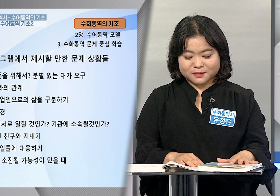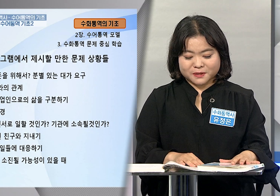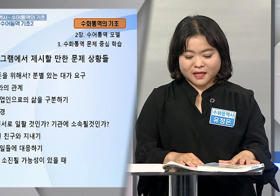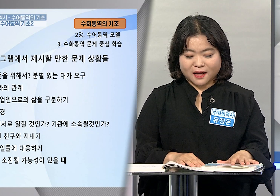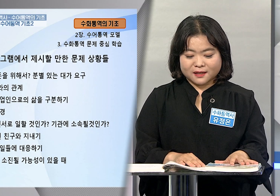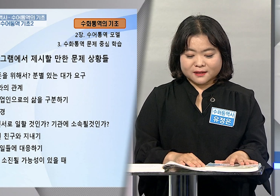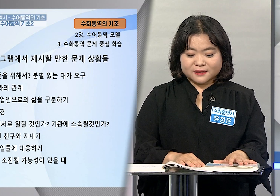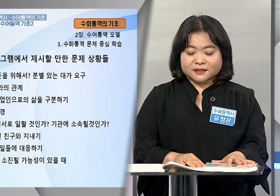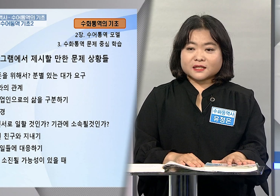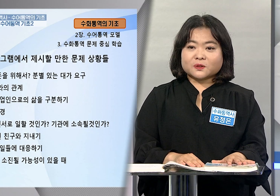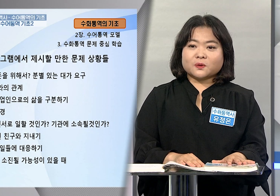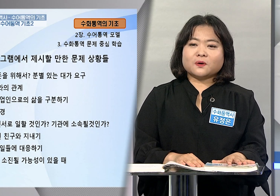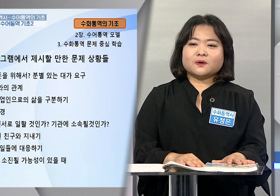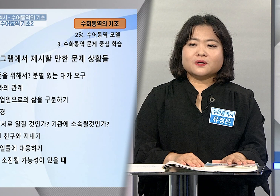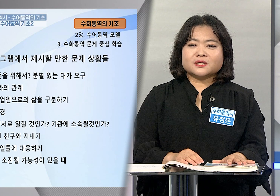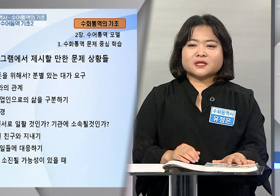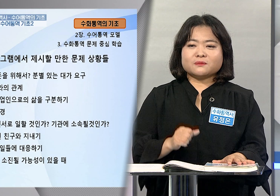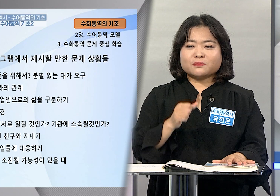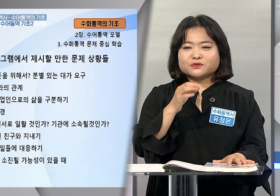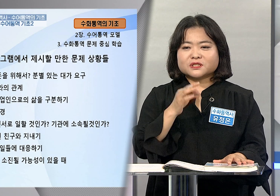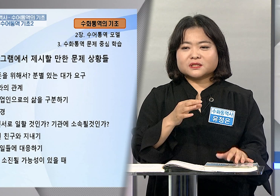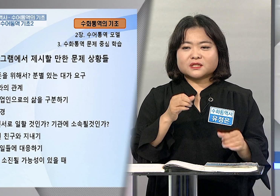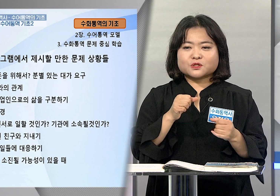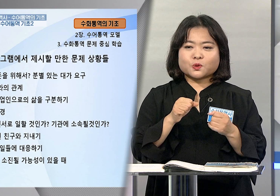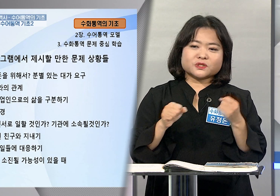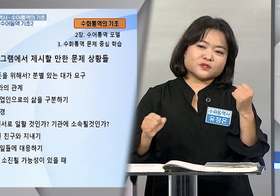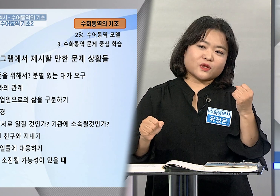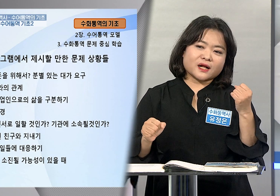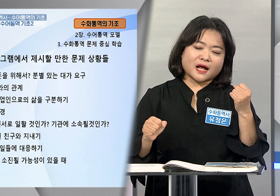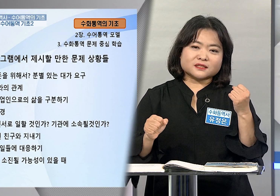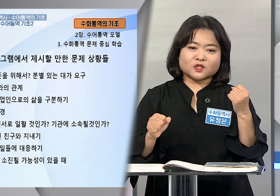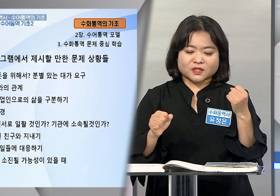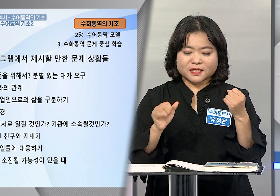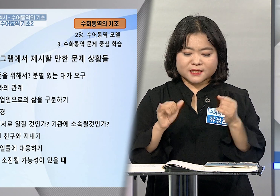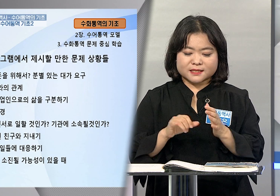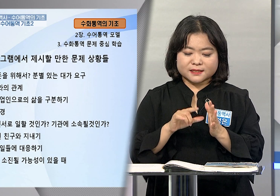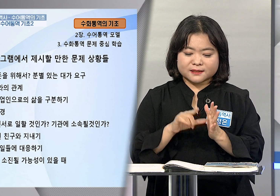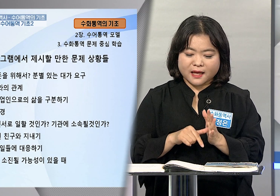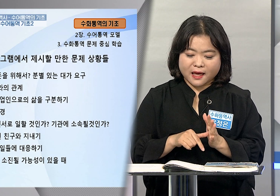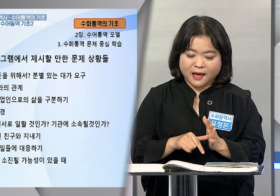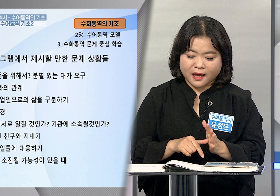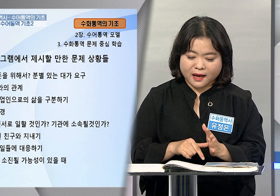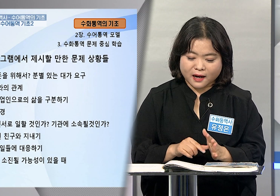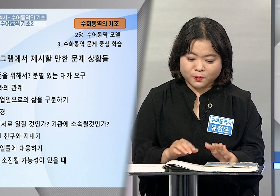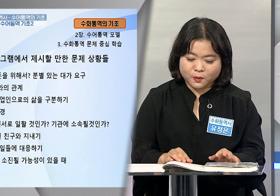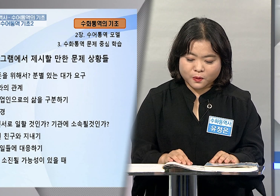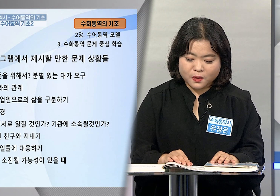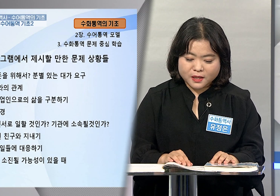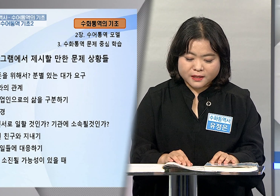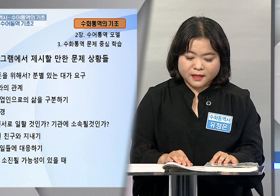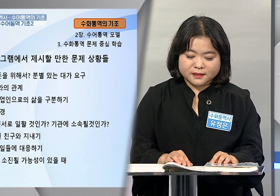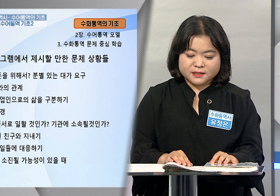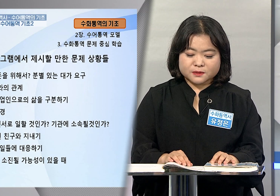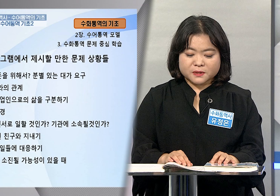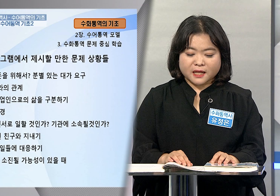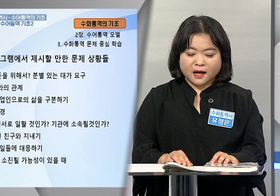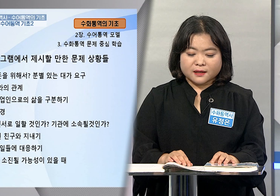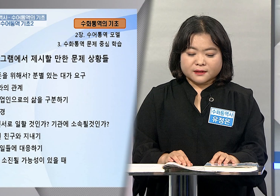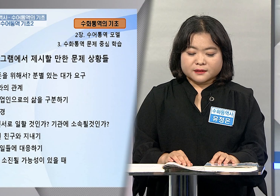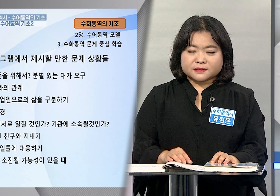같습니다. 그리고 힘에 부치는 일에 소진될 가능성이 있을 때라고 얘기를 했습니다.